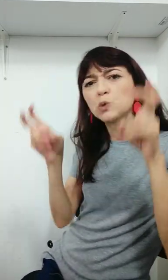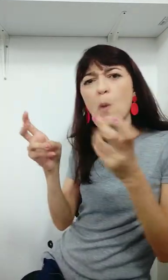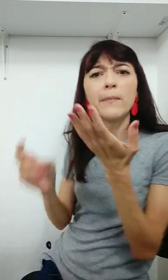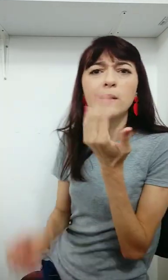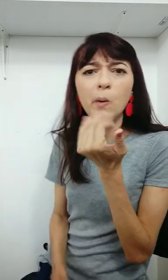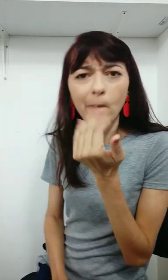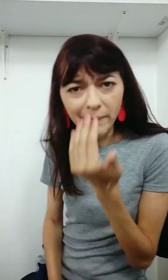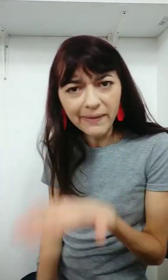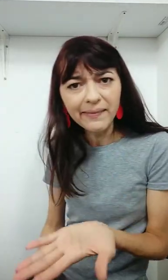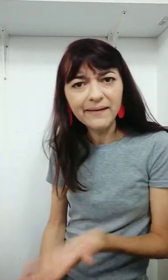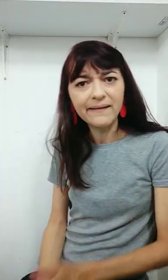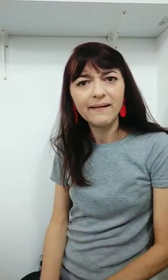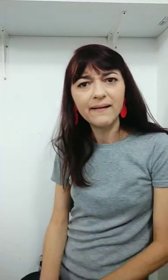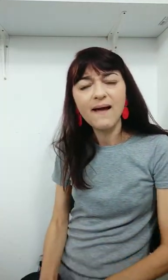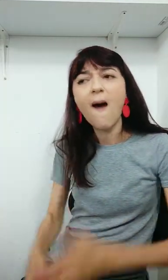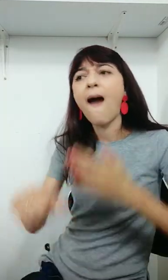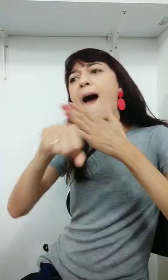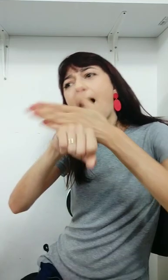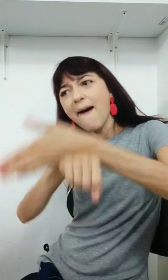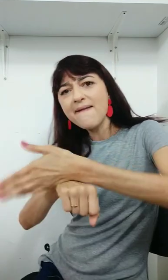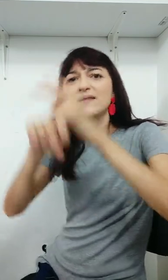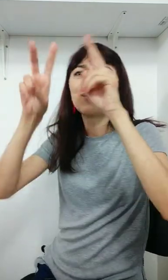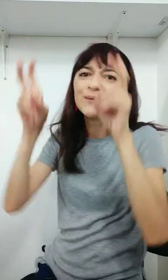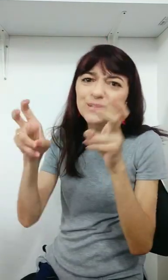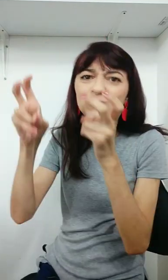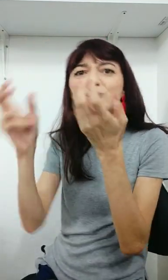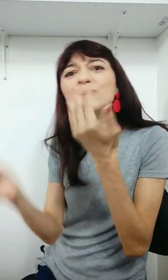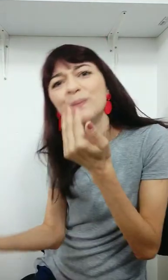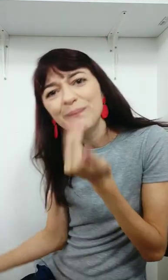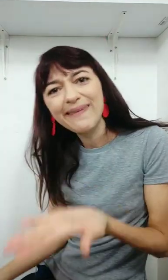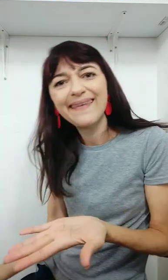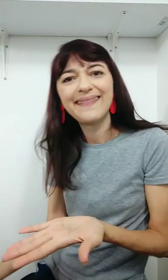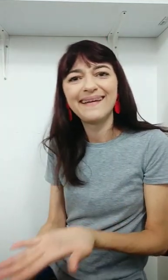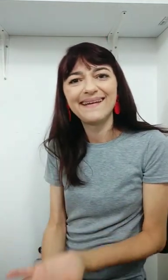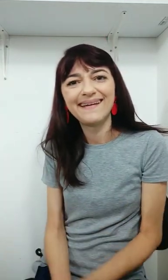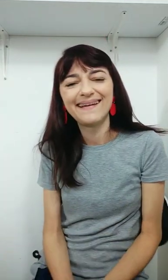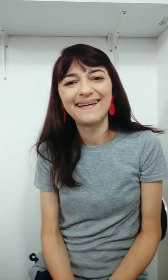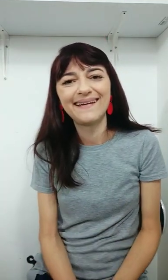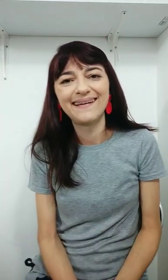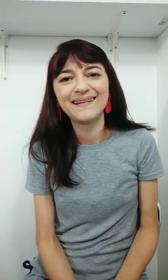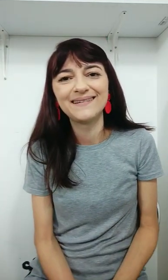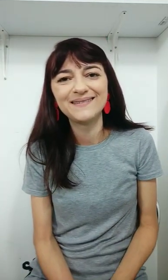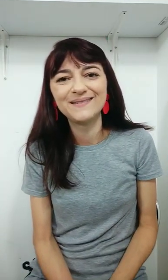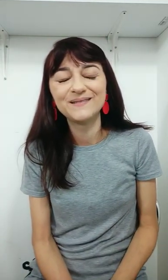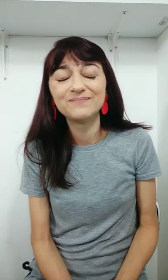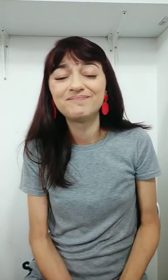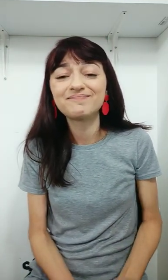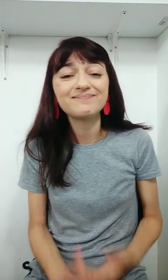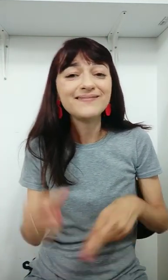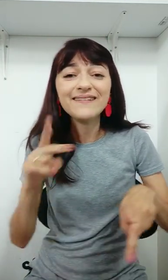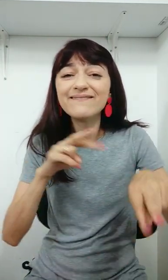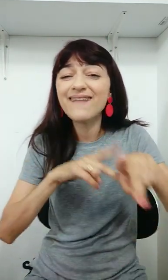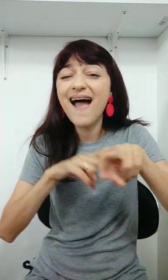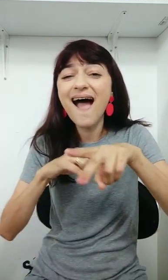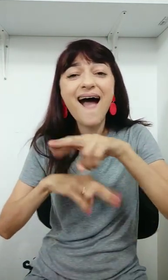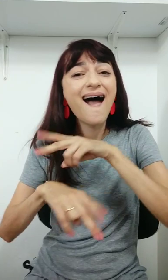Não, gente, né? Tente conversar de coisas que vocês conversam no dia a dia com seus amigos, né? Eu creio que criar esse relacionamento